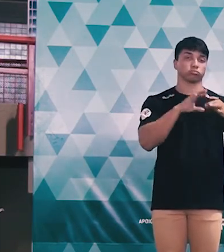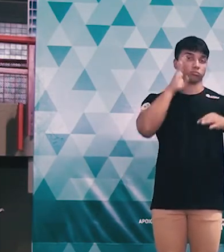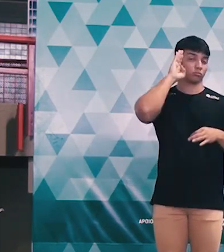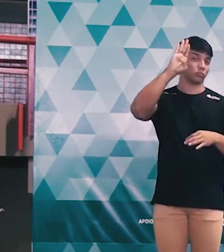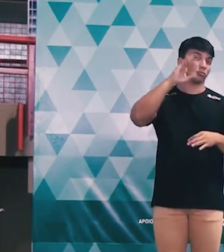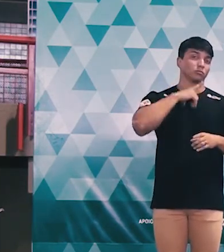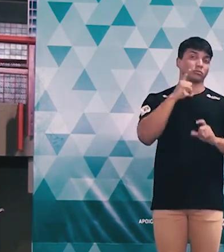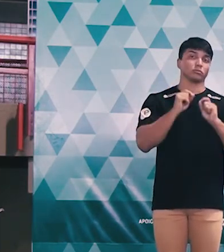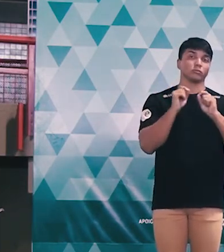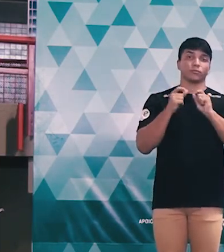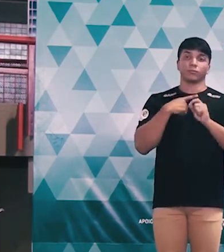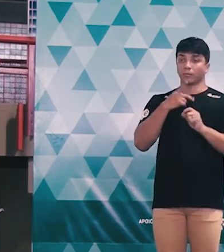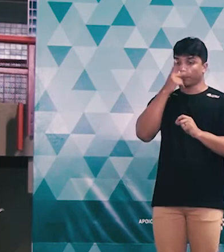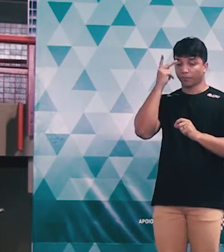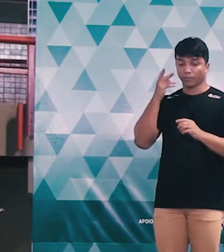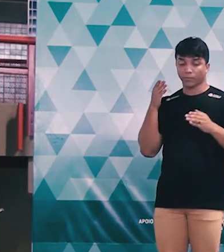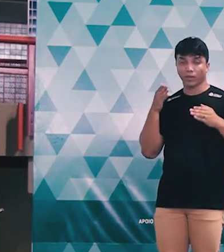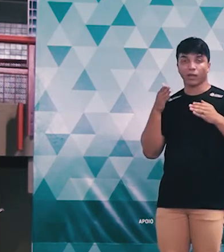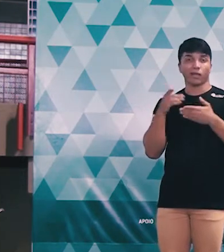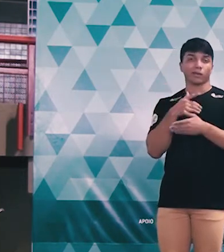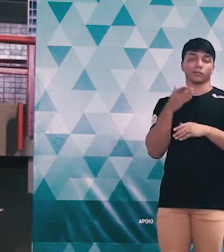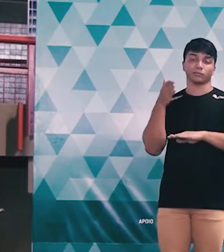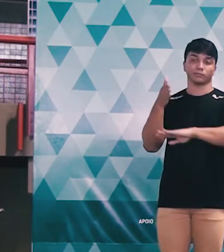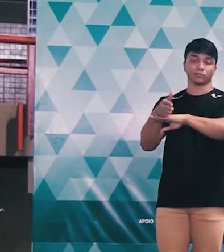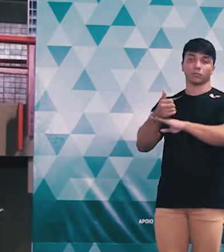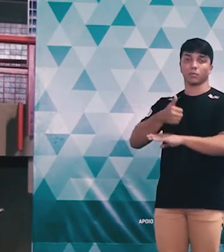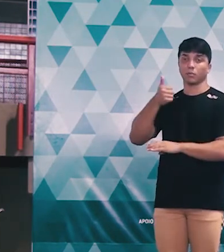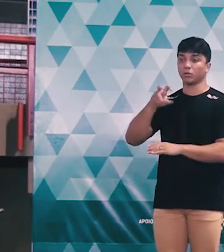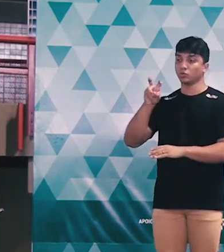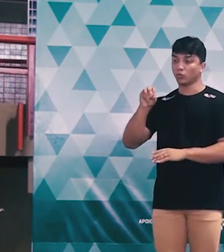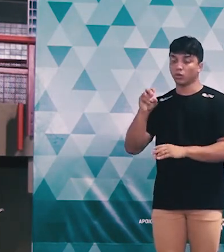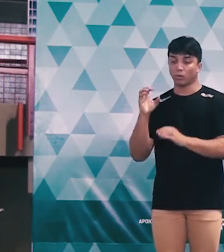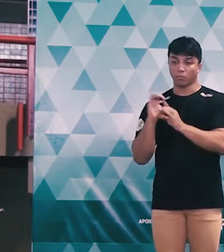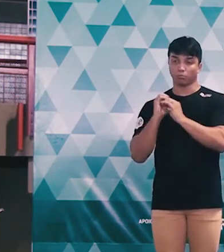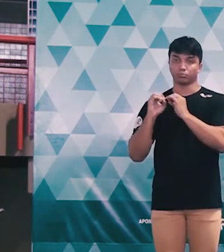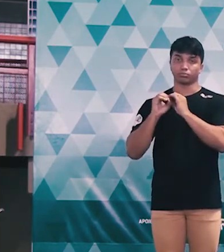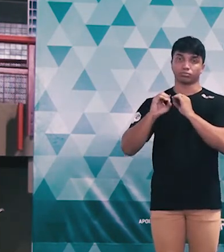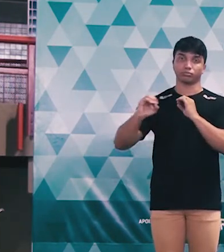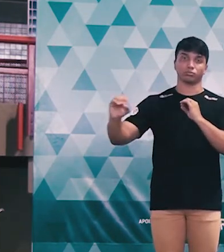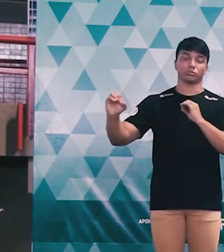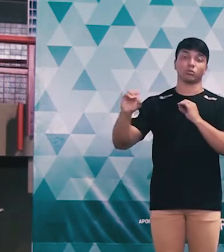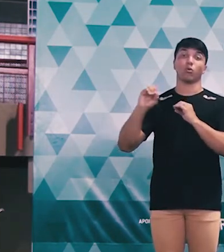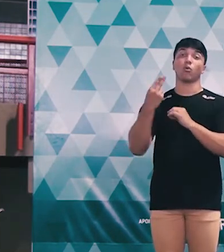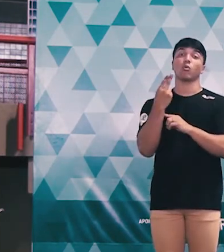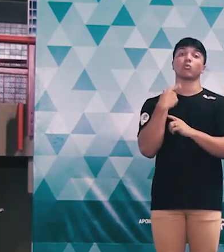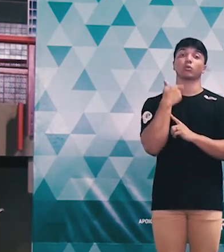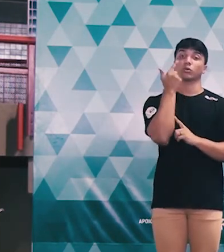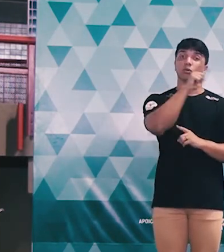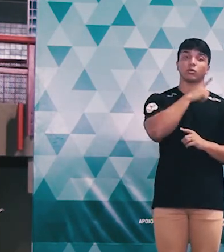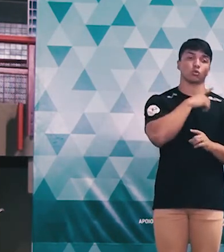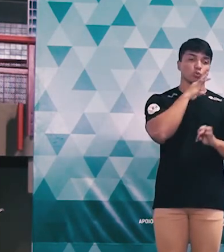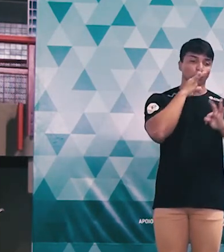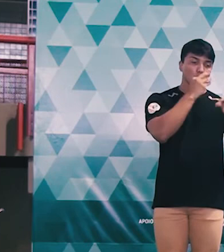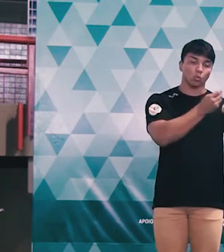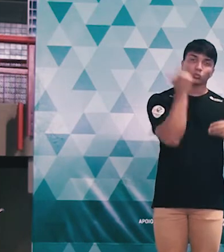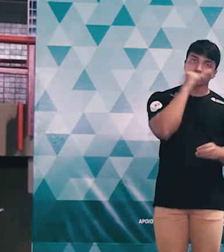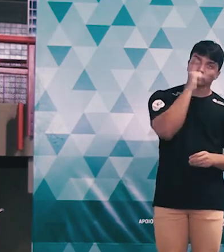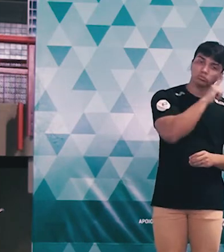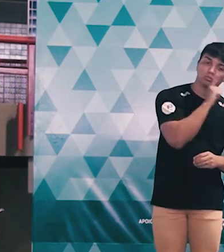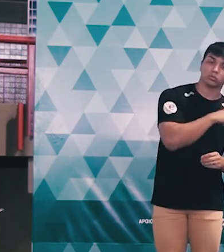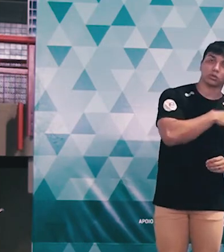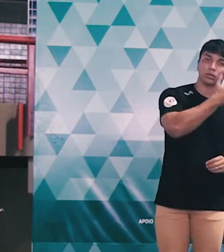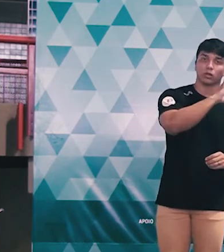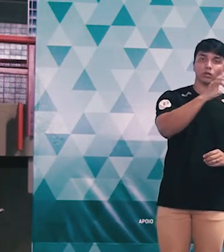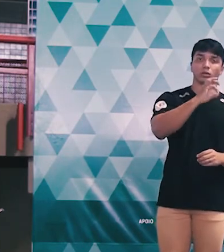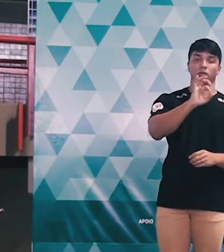que fez 50 pontos na primeira partida e depois não fez mais nada? Ou é aquele que em todas as partidas fez 10